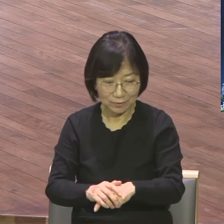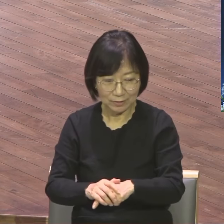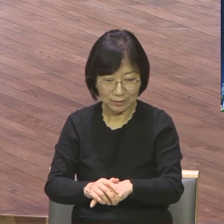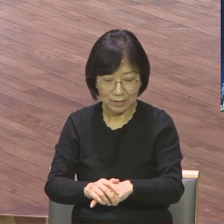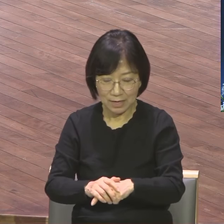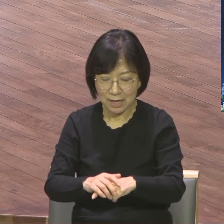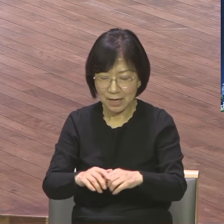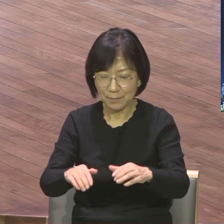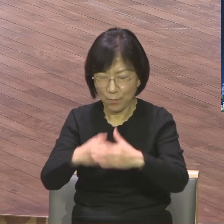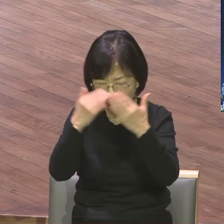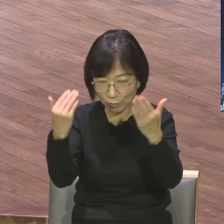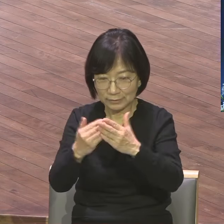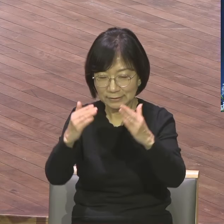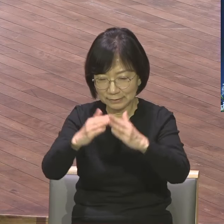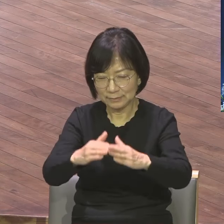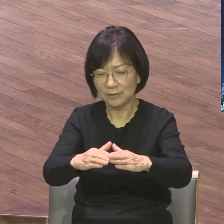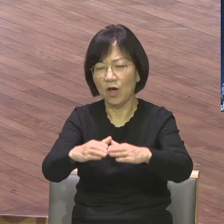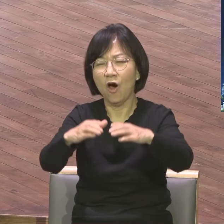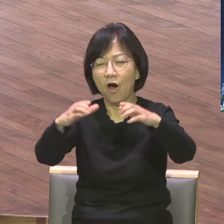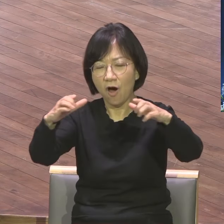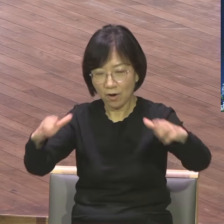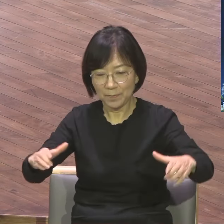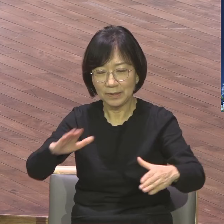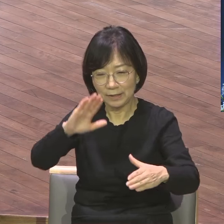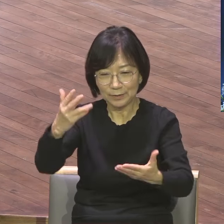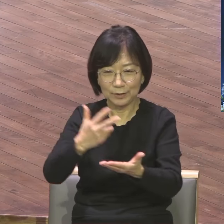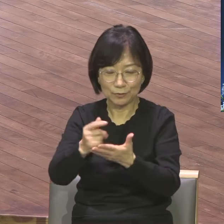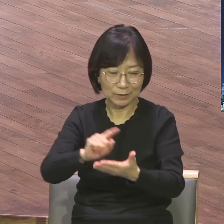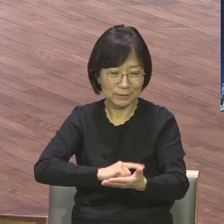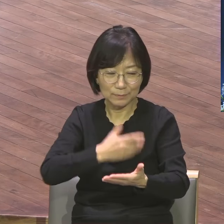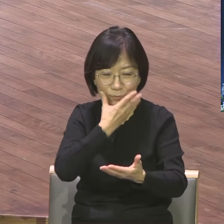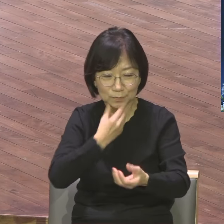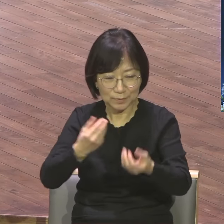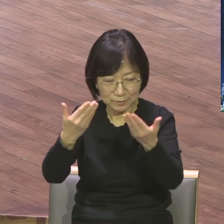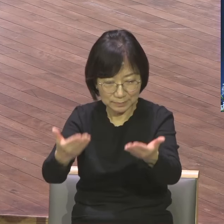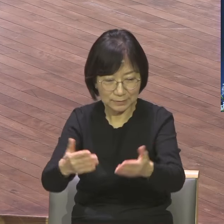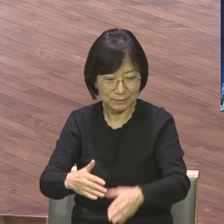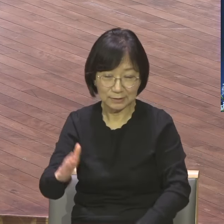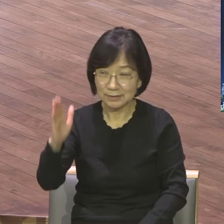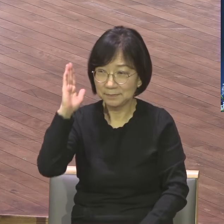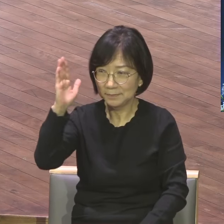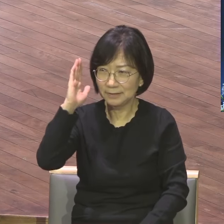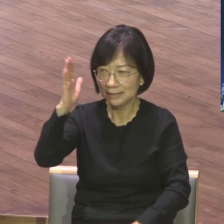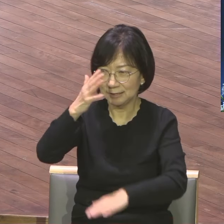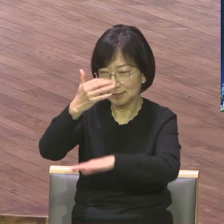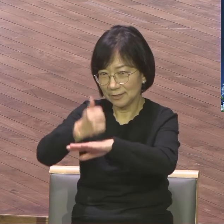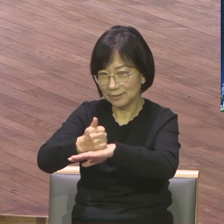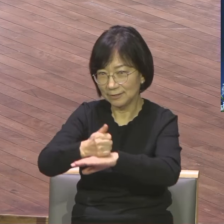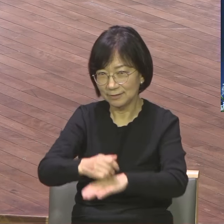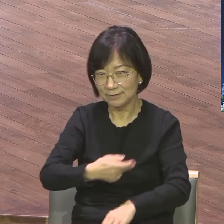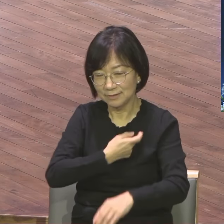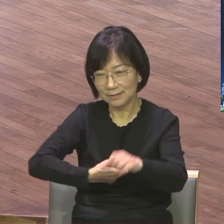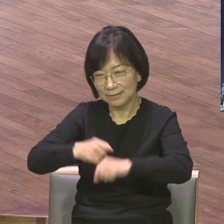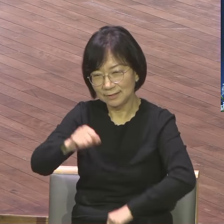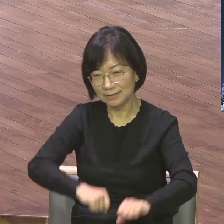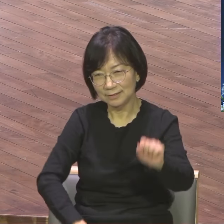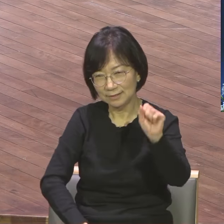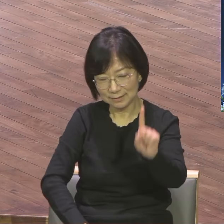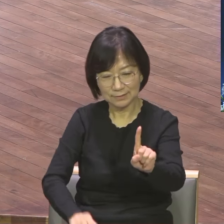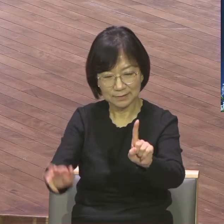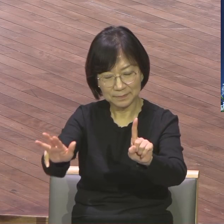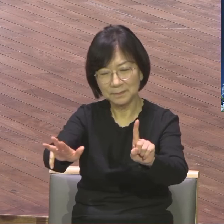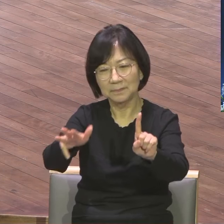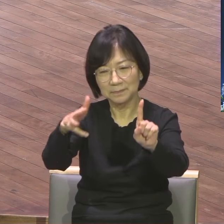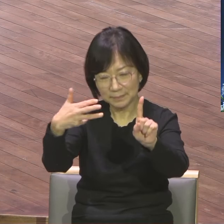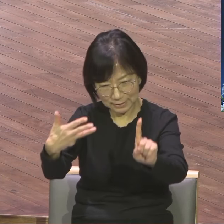넓혀나가는 예원 공동체가 되기를 주님의 이름으로 축복합니다. 결론입니다. 사도행 1장 8절에 보니까